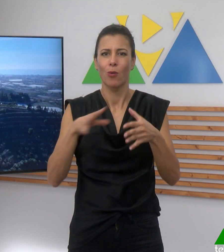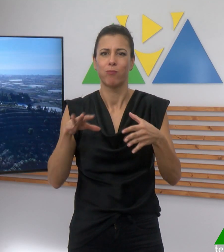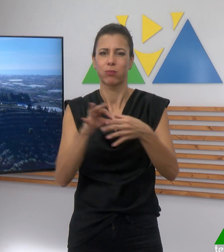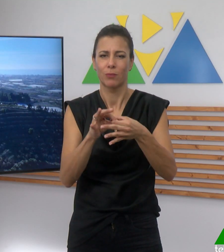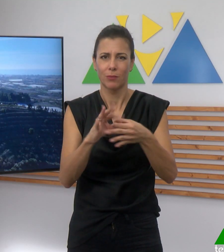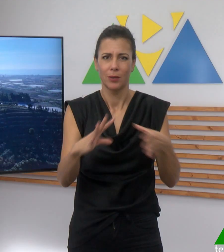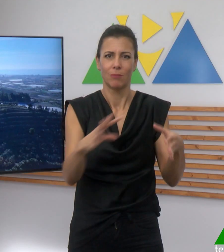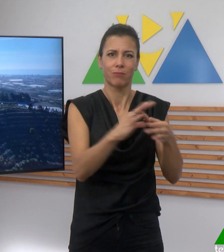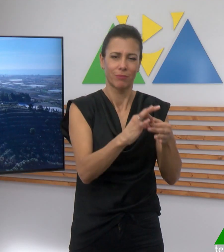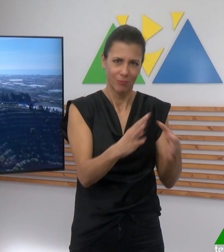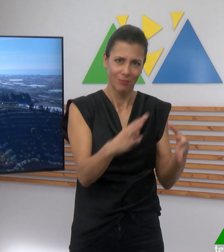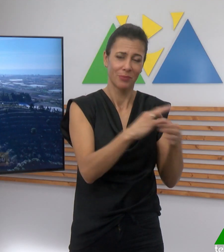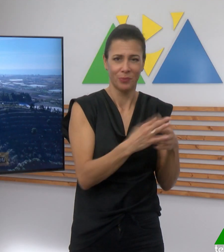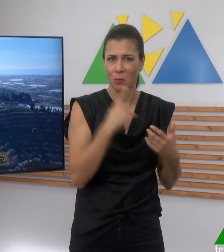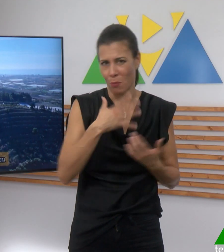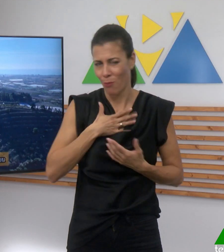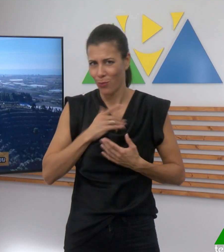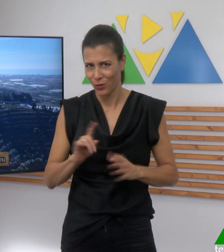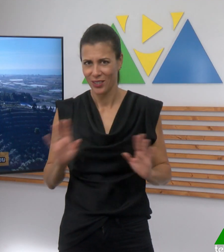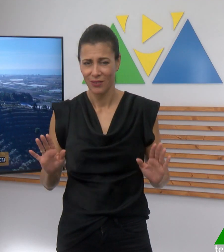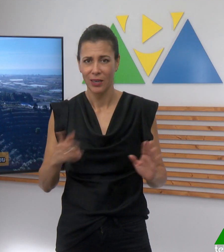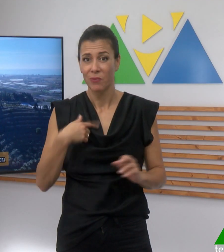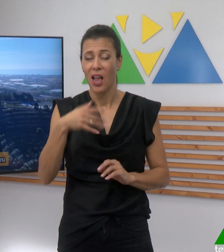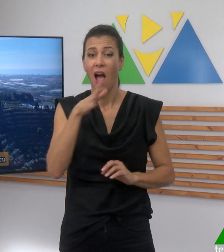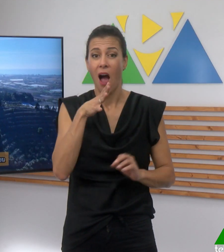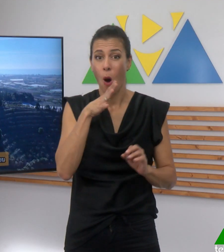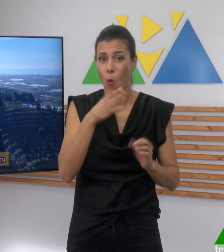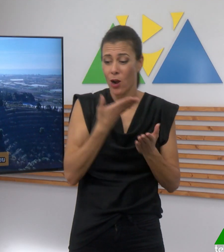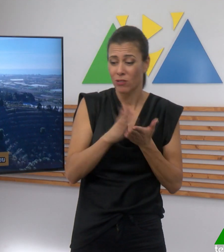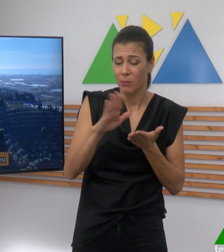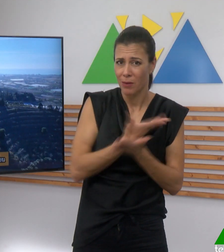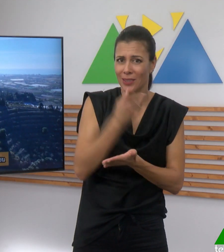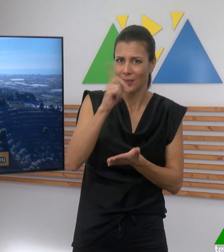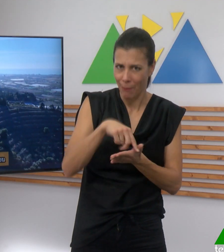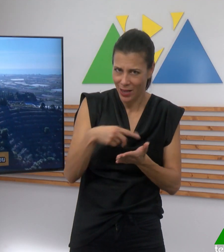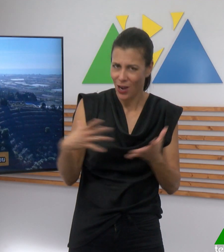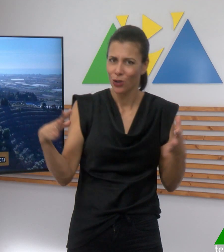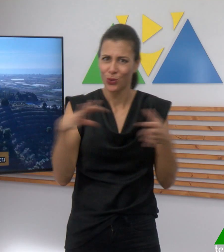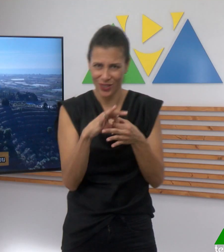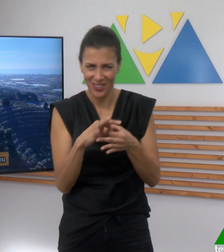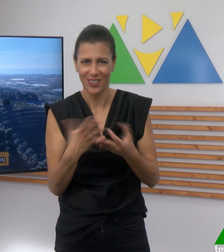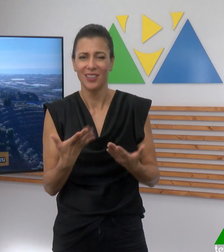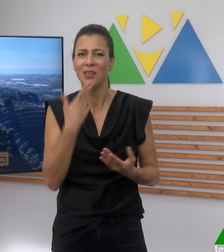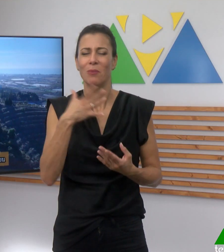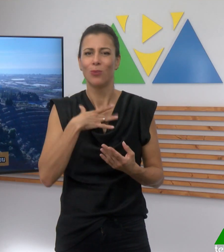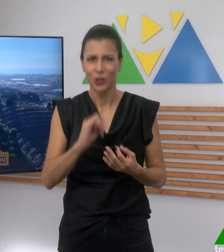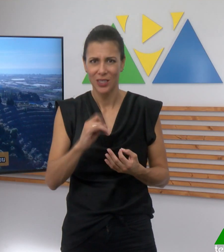población pues posible no decir el agua no se paraba y no unía y lo unía es decir es posible que tuviéramos una zona central de